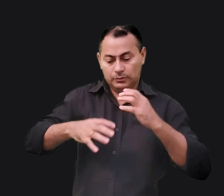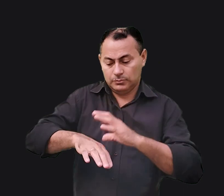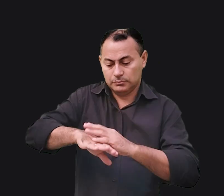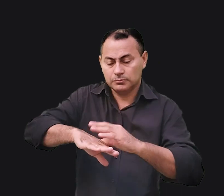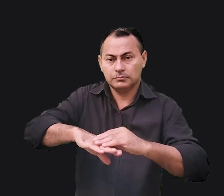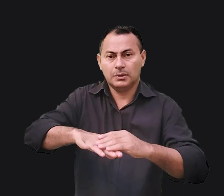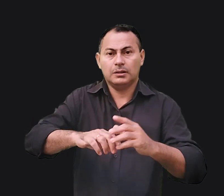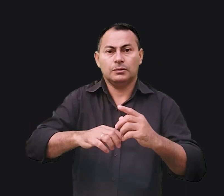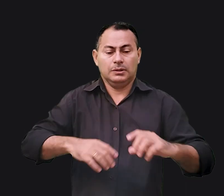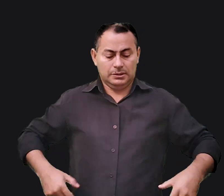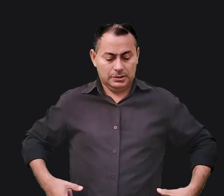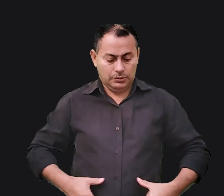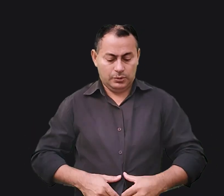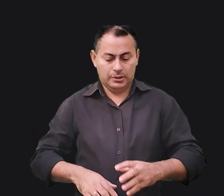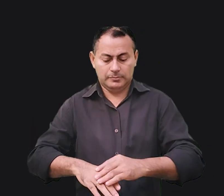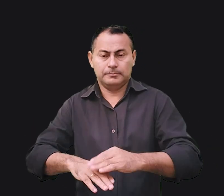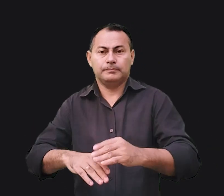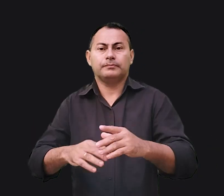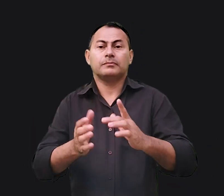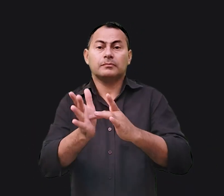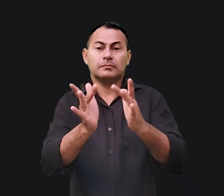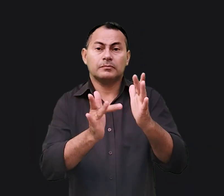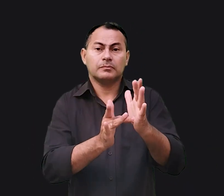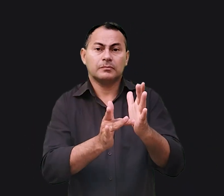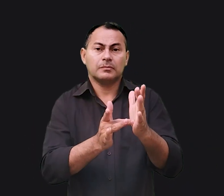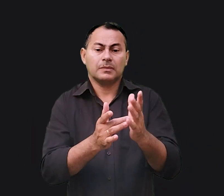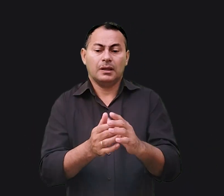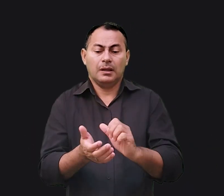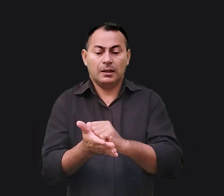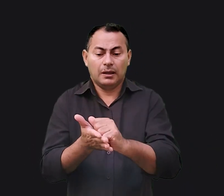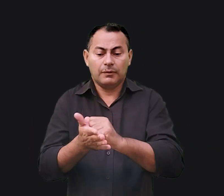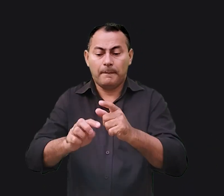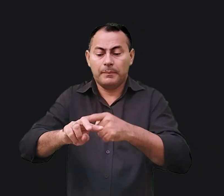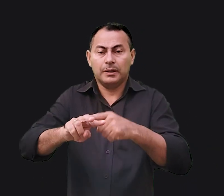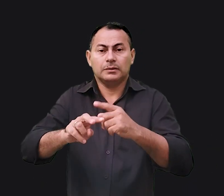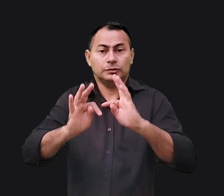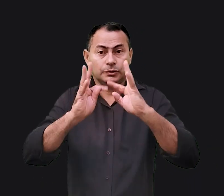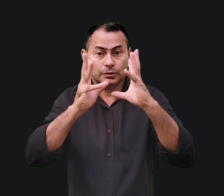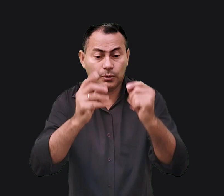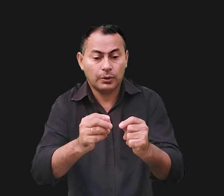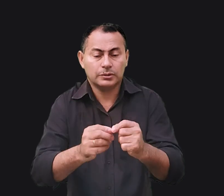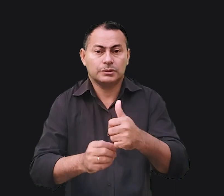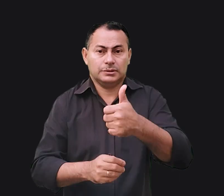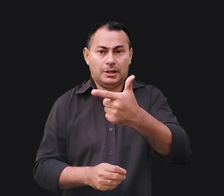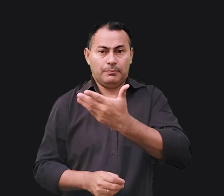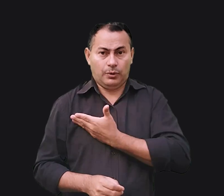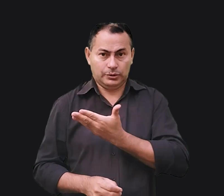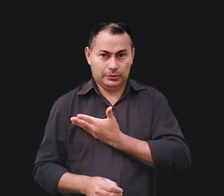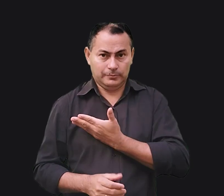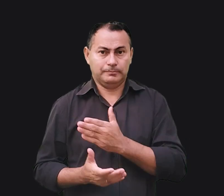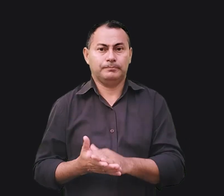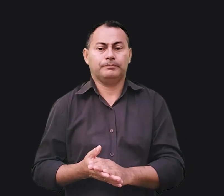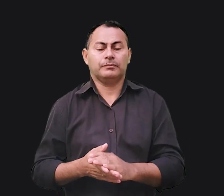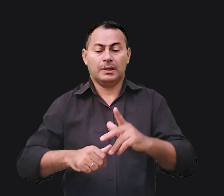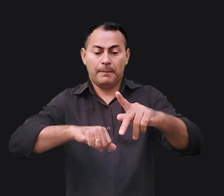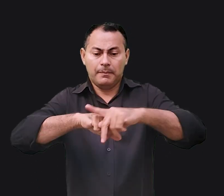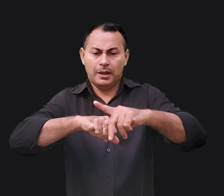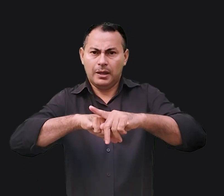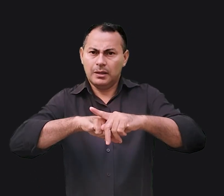toalha que estava em sua cintura. Jesus estava lavando os pés de todos os apóstolos. Pedro deveria ser